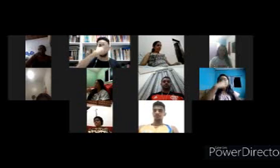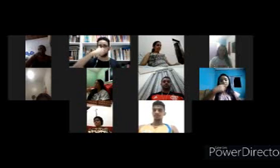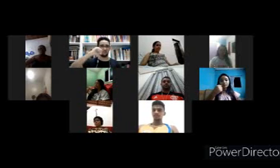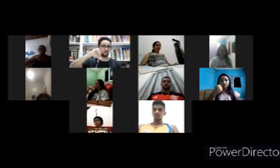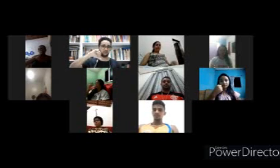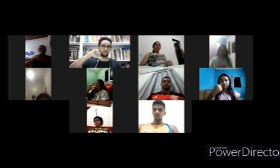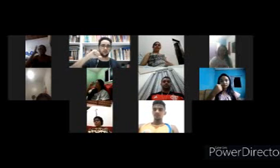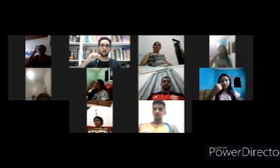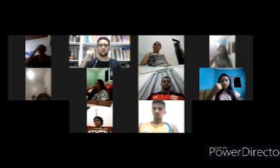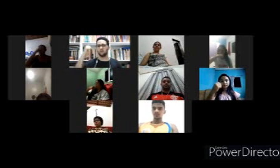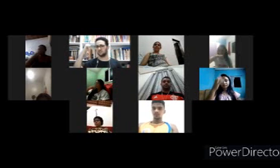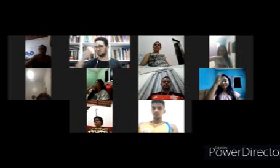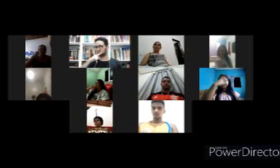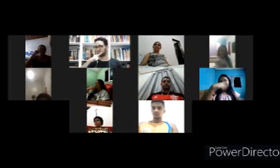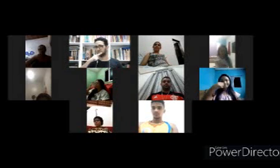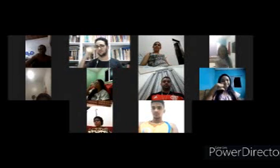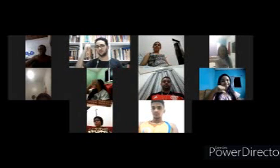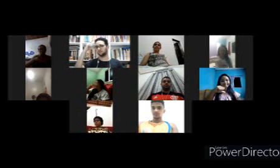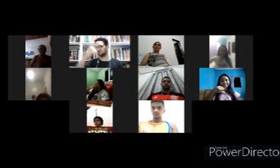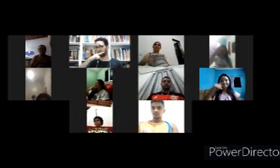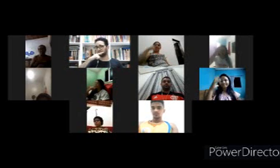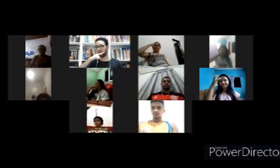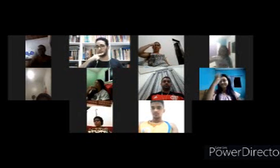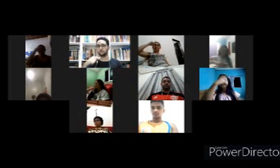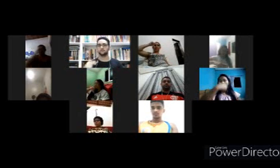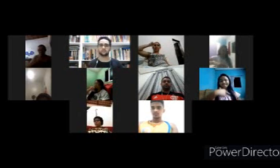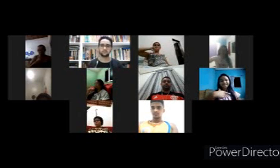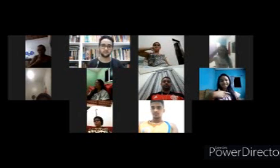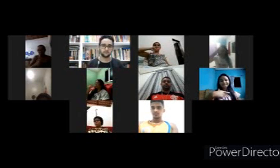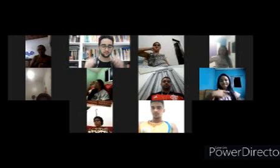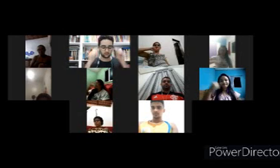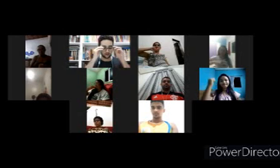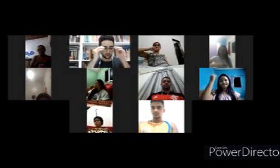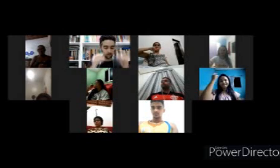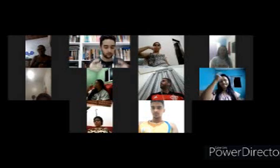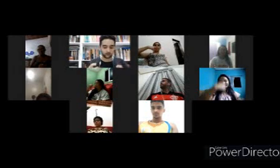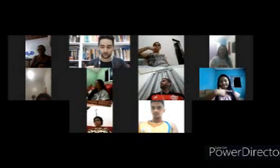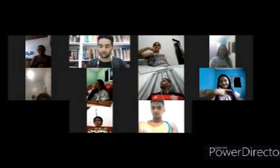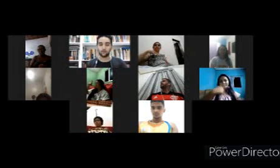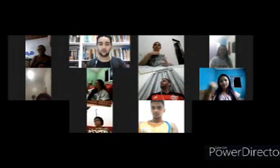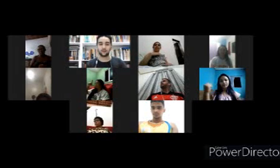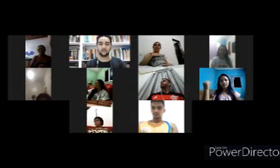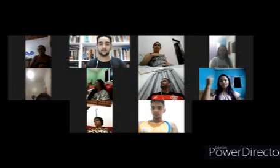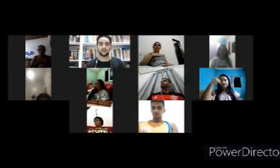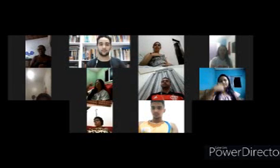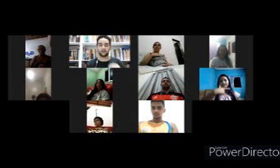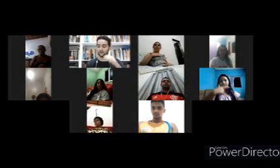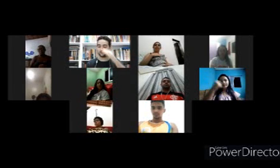é bonito, como esse. Feio. Deixa eu só tirar meu óculos, que ele às vezes atrapalha para fazer o